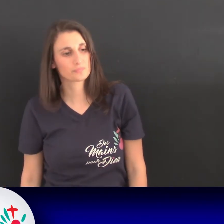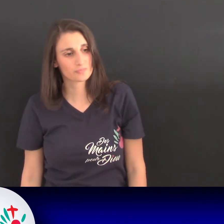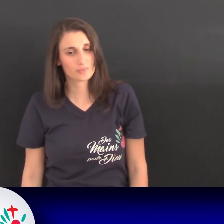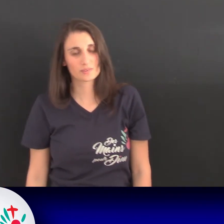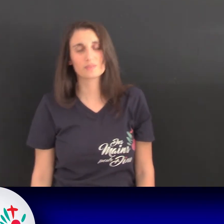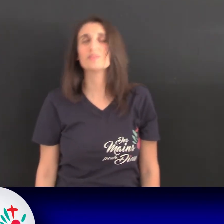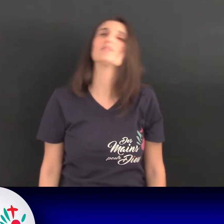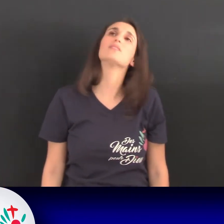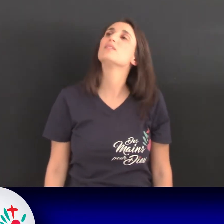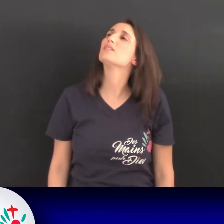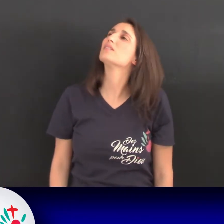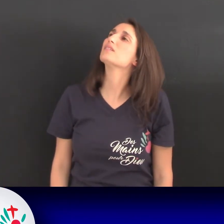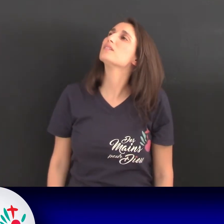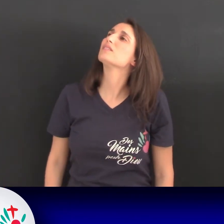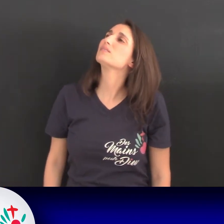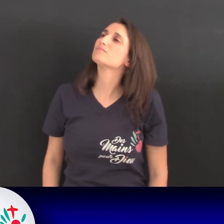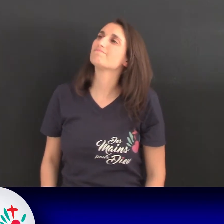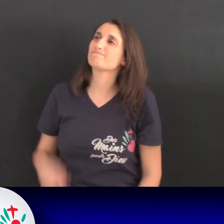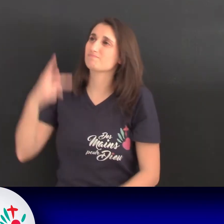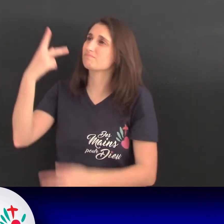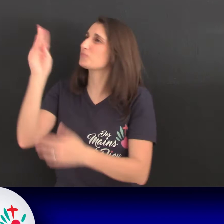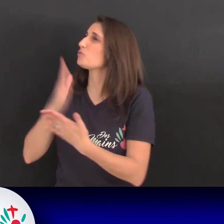croix. Grand est